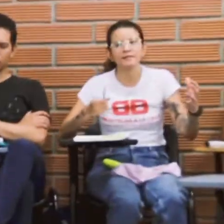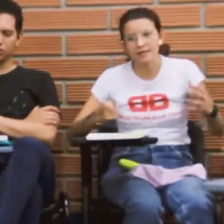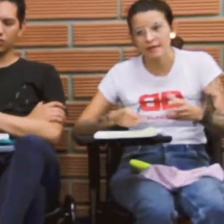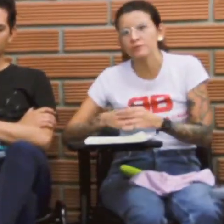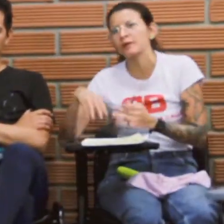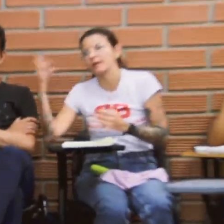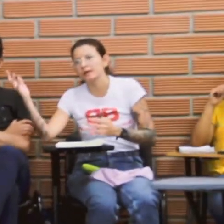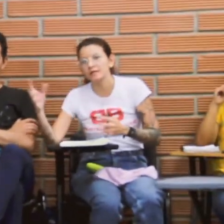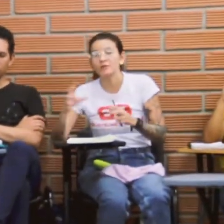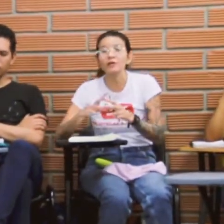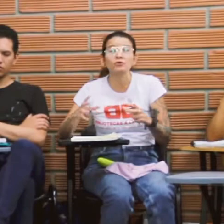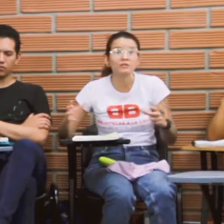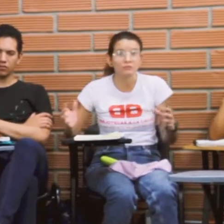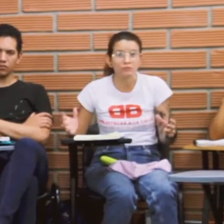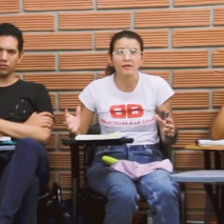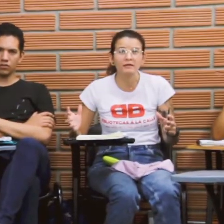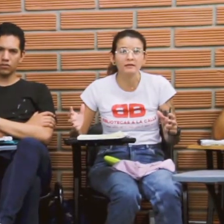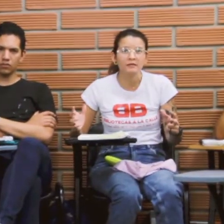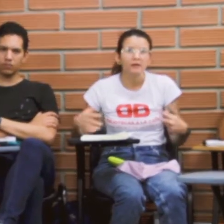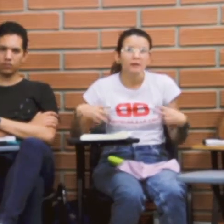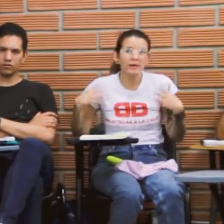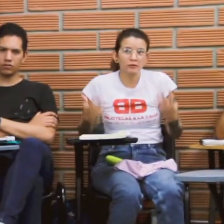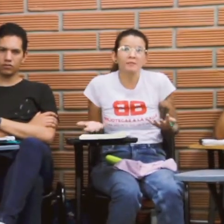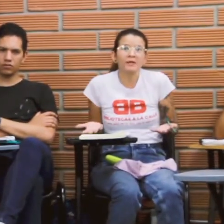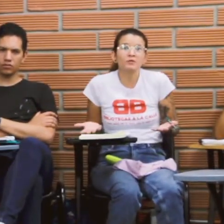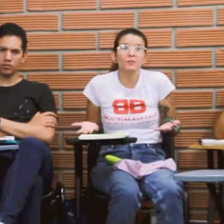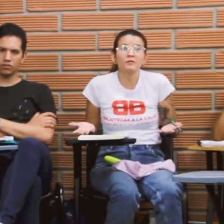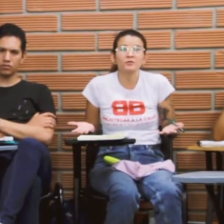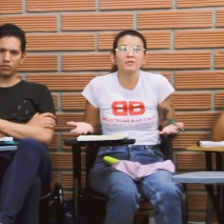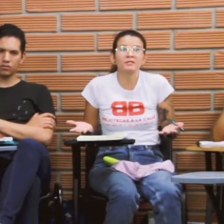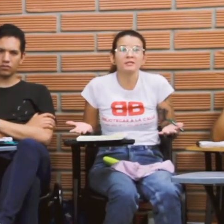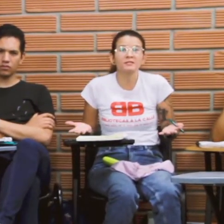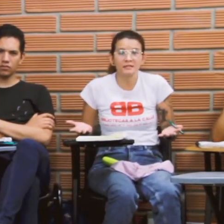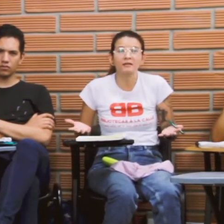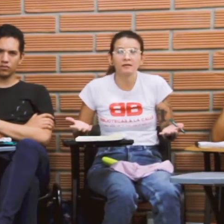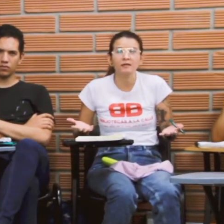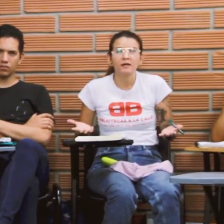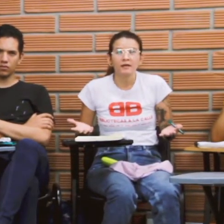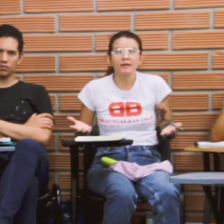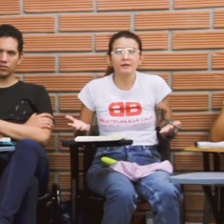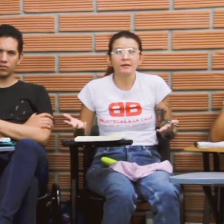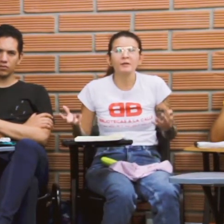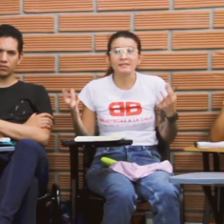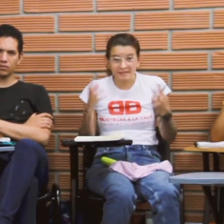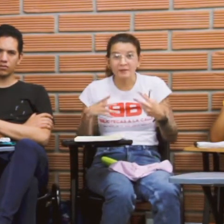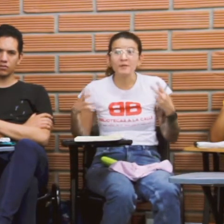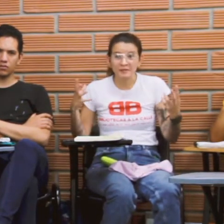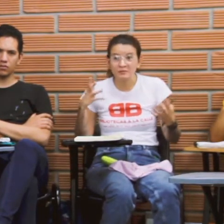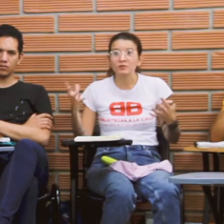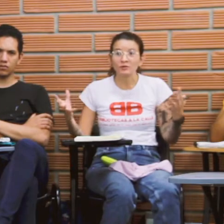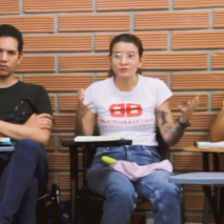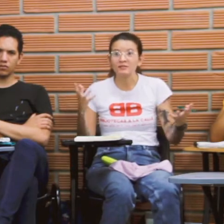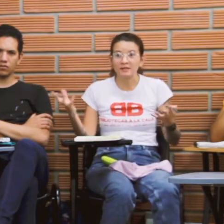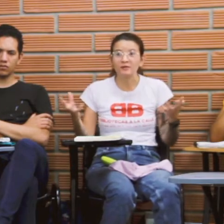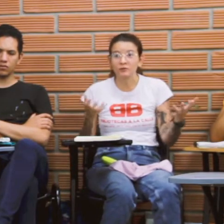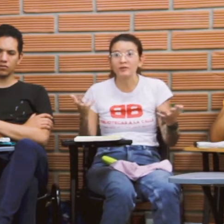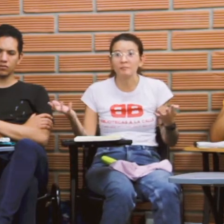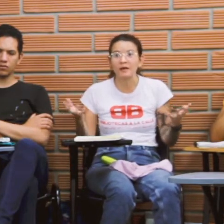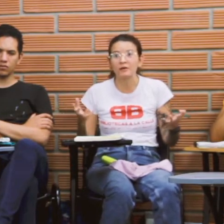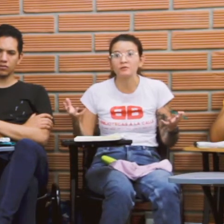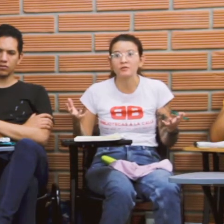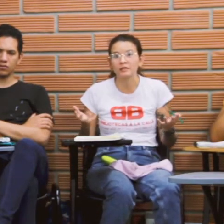en el acceso, en el egreso de los estudiantes, pero también los profesores necesitan ser vistos y